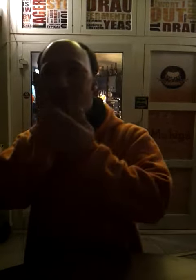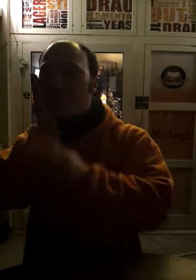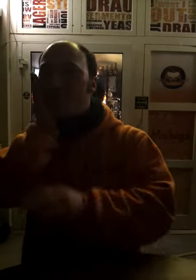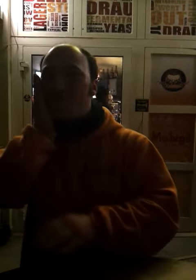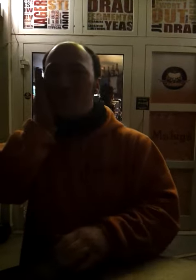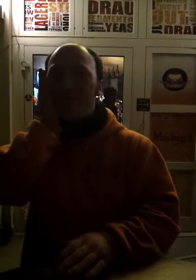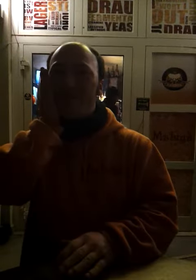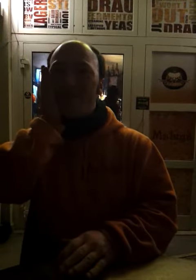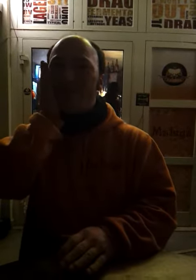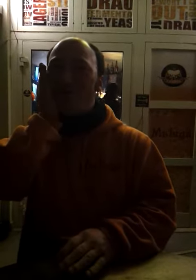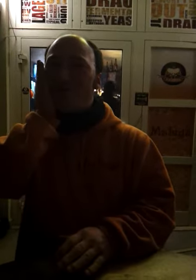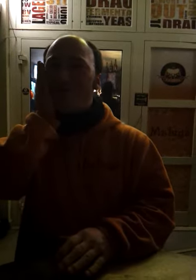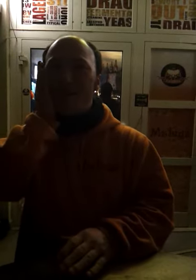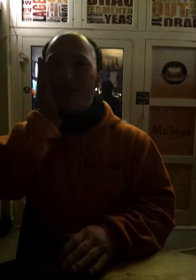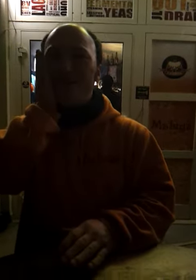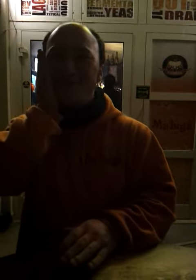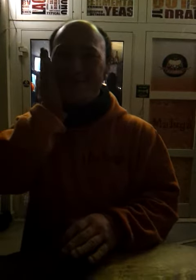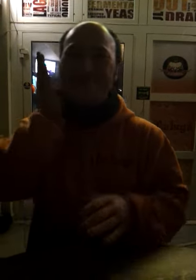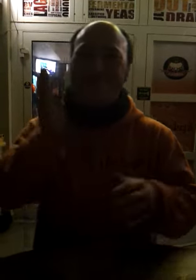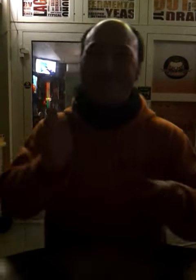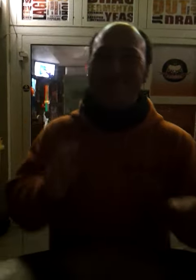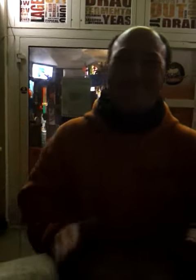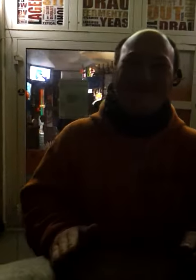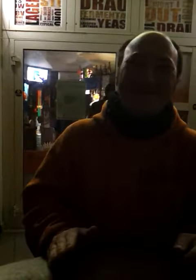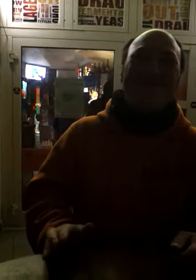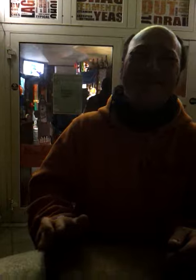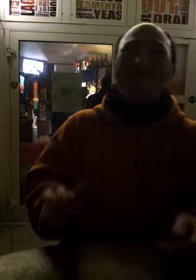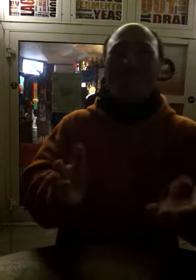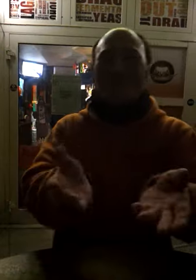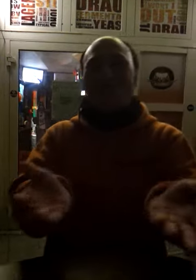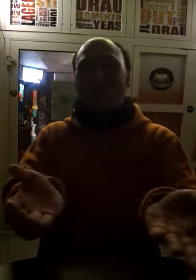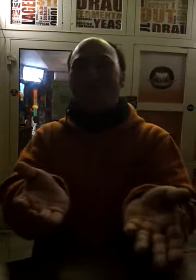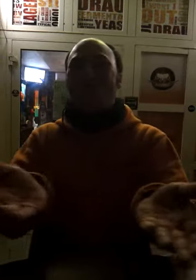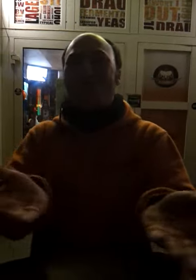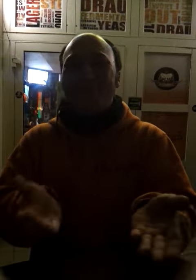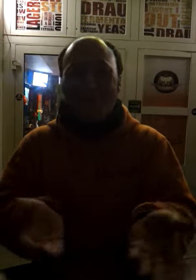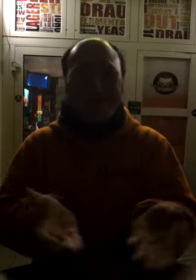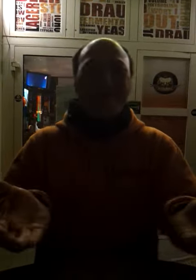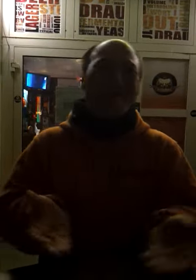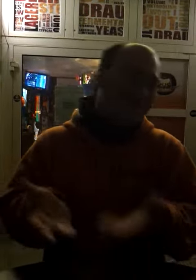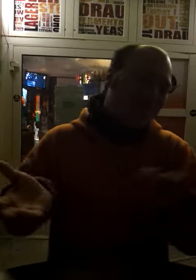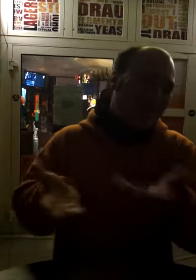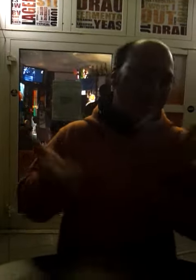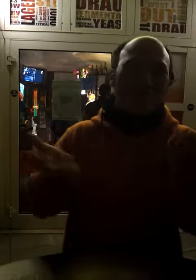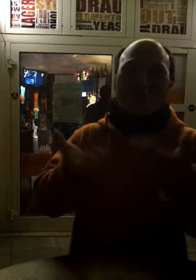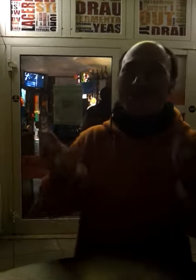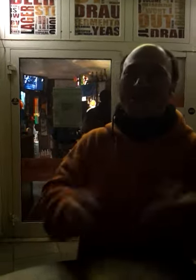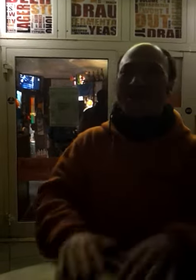puttana, mi ci fa cavere a mascella. E scusi di nuovo. No, niente, sono cose che